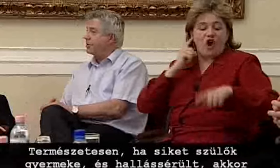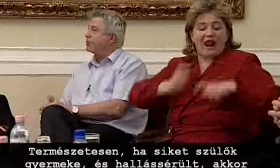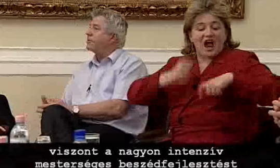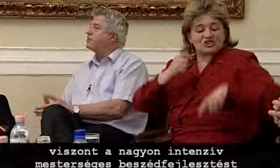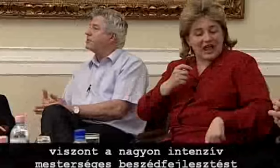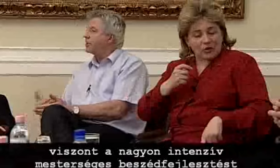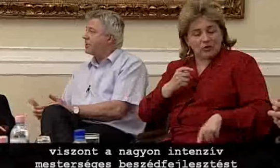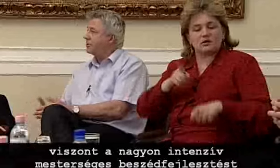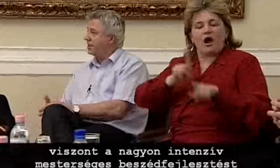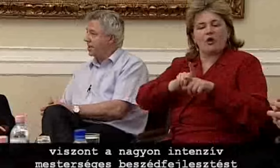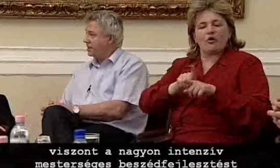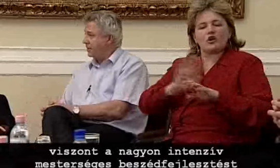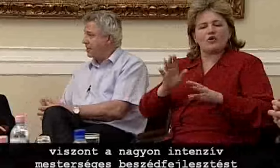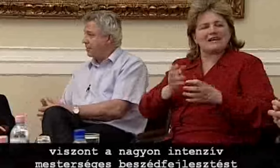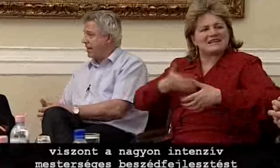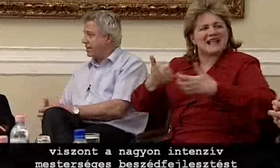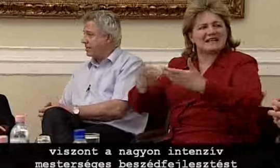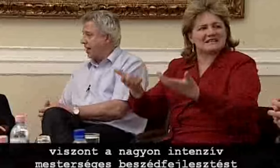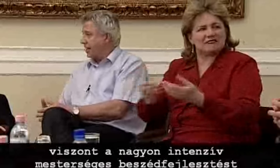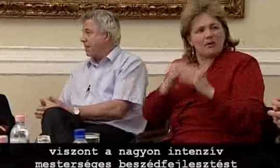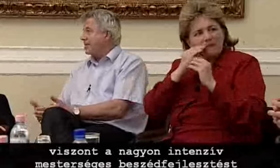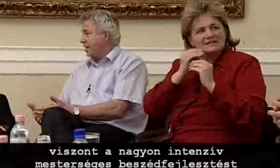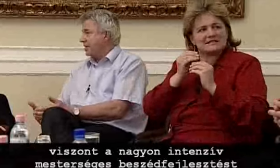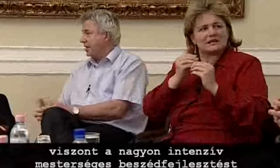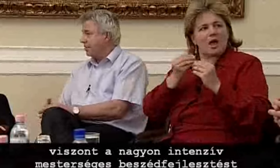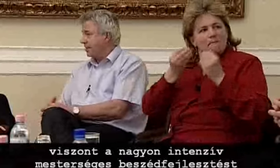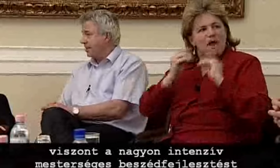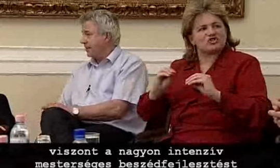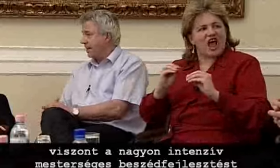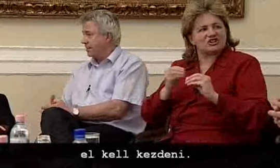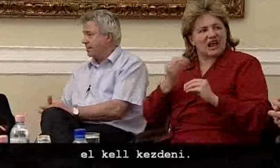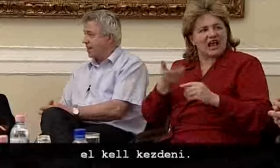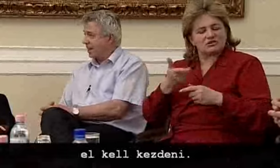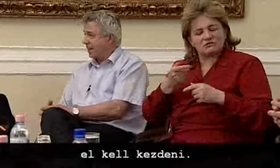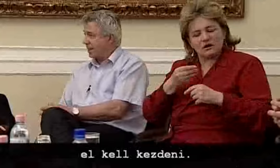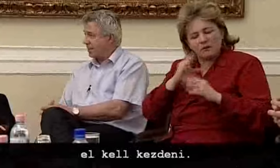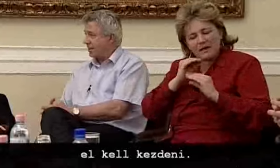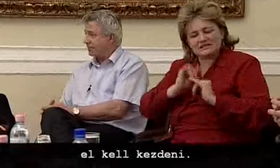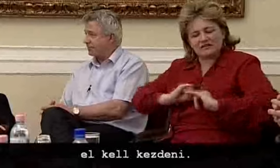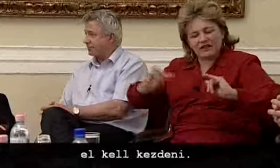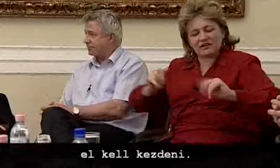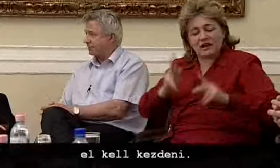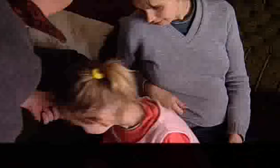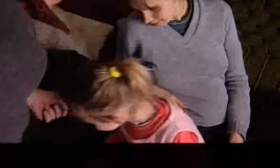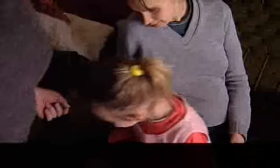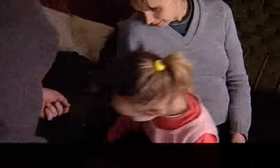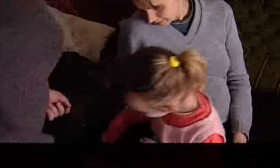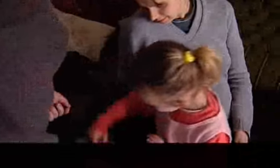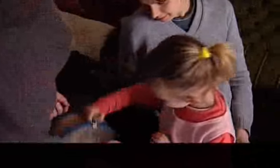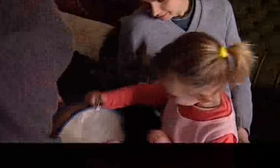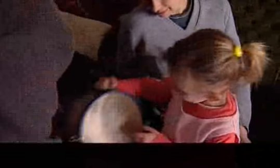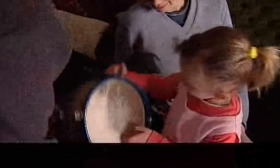hallásérült, akkor viszont a nagyon intenzív, mesterséges beszédfejlesztést el kell kezdeni.